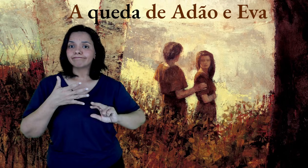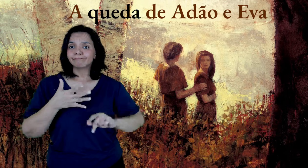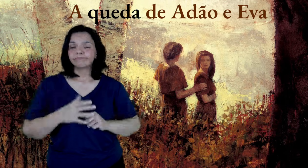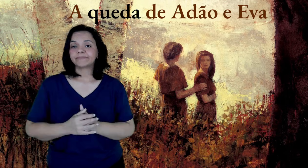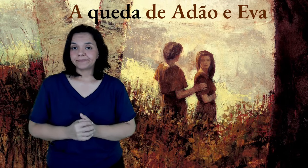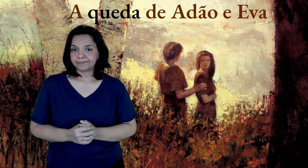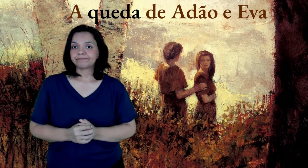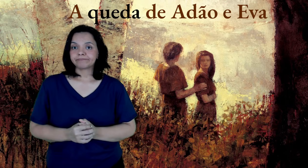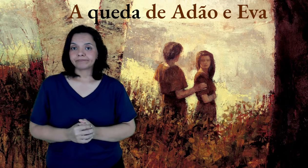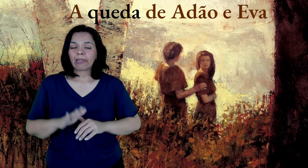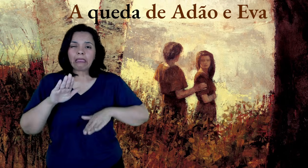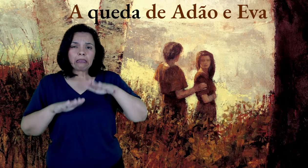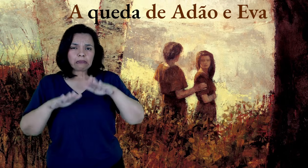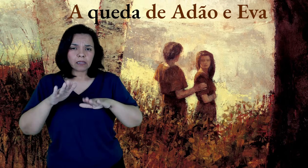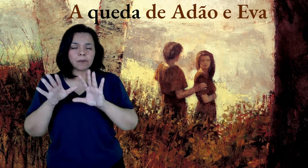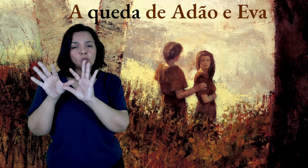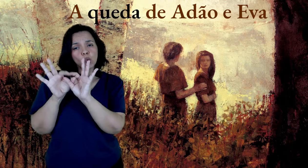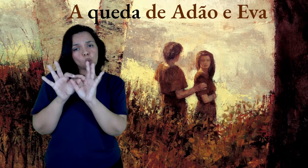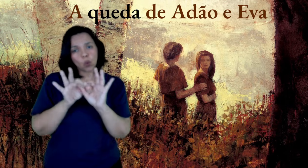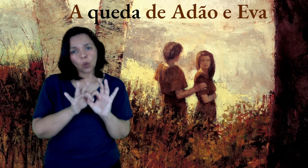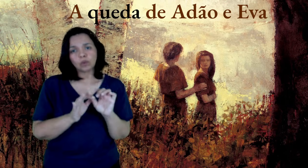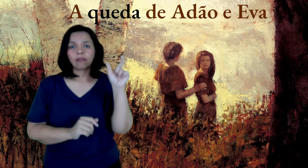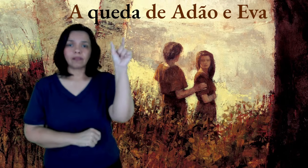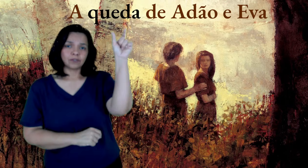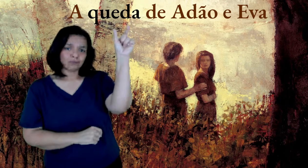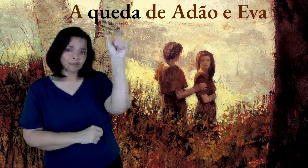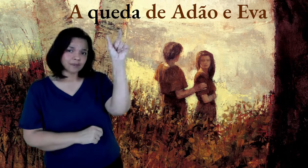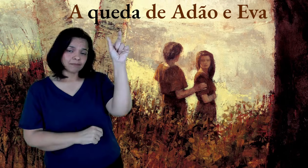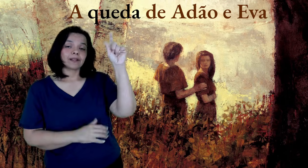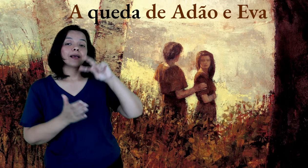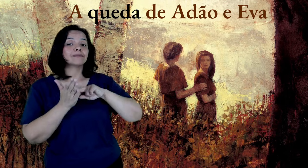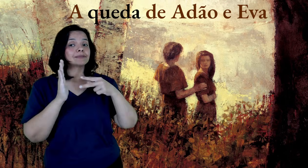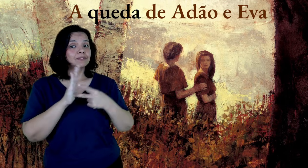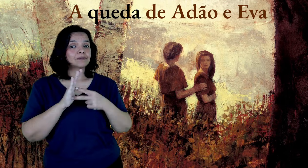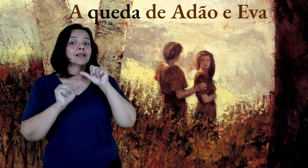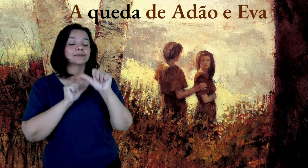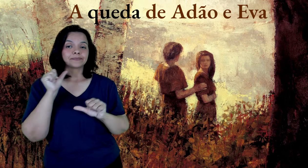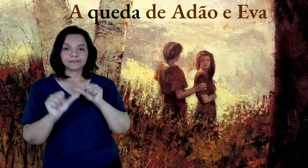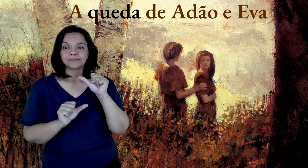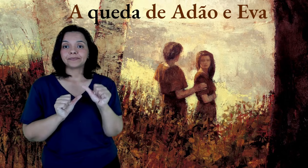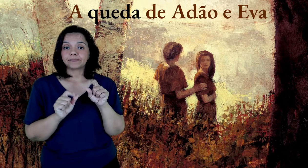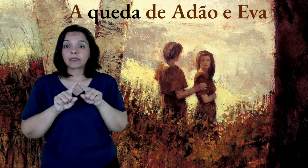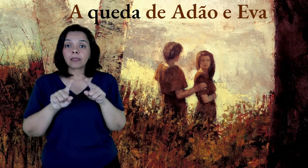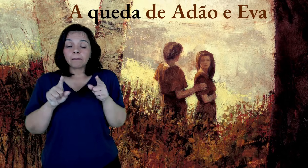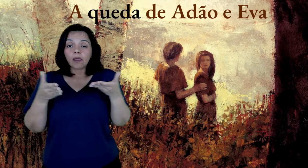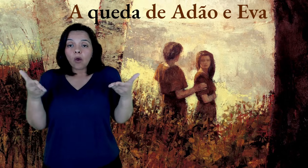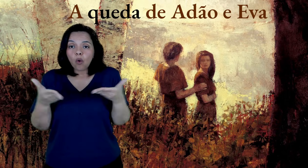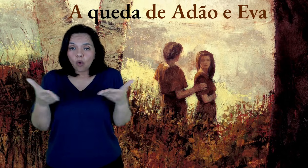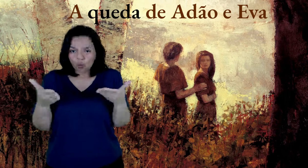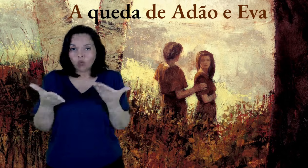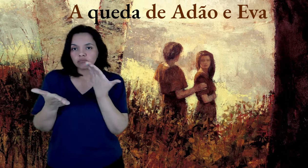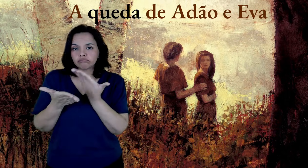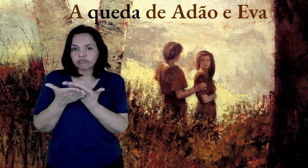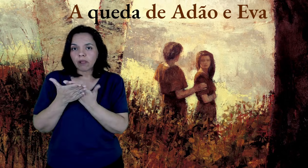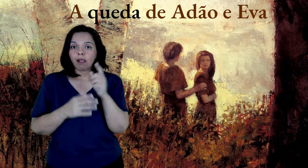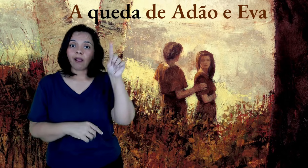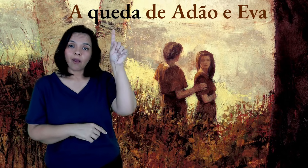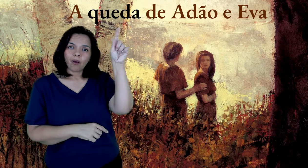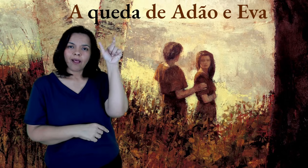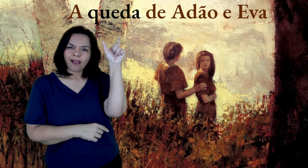é um significado diferente, porque dependendo da palavra, do contexto, ele vai ter um significado diferente, né? A palavra pode ser escrita